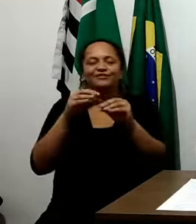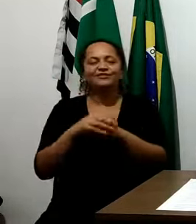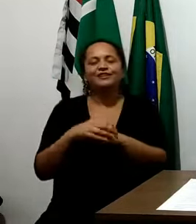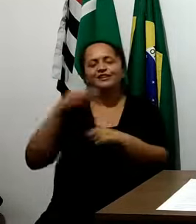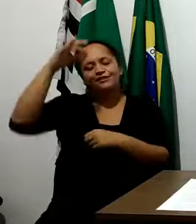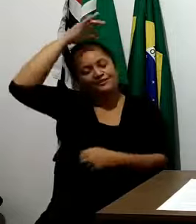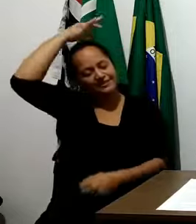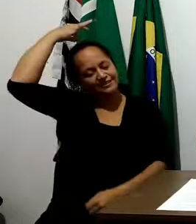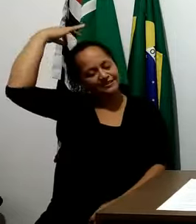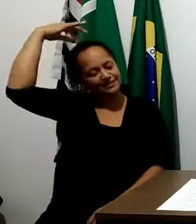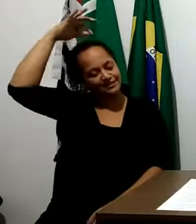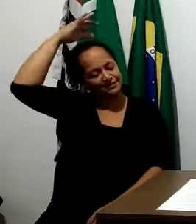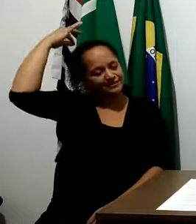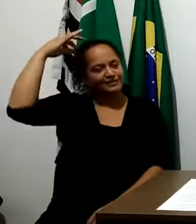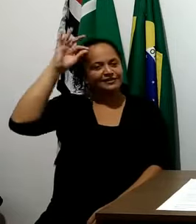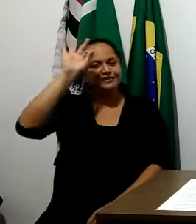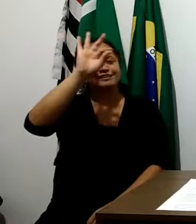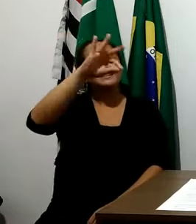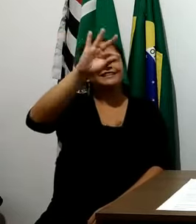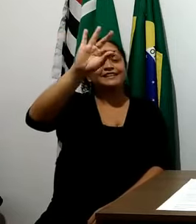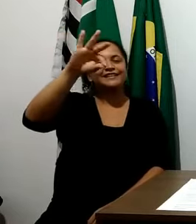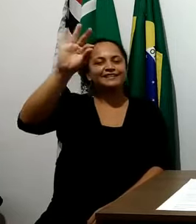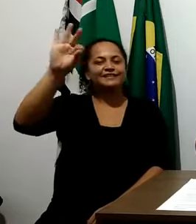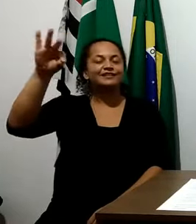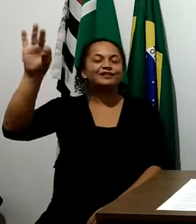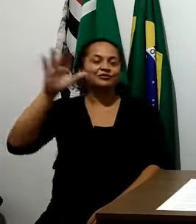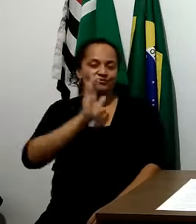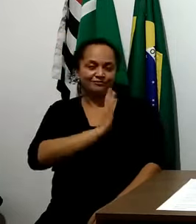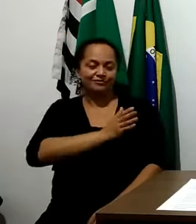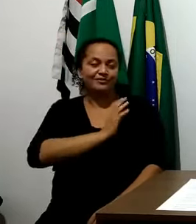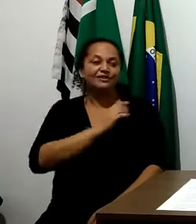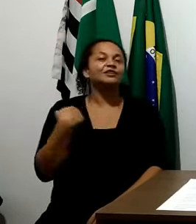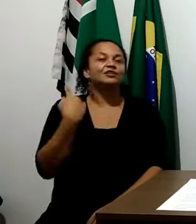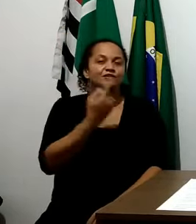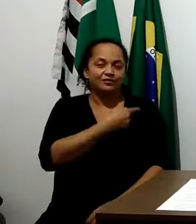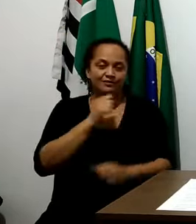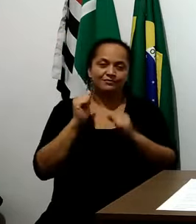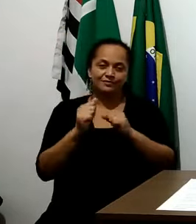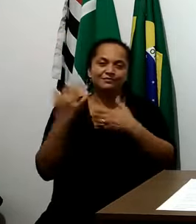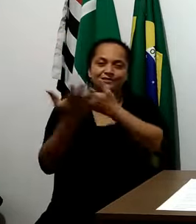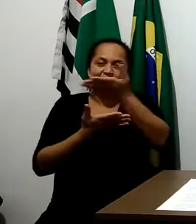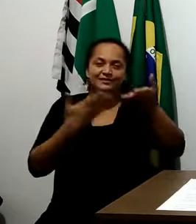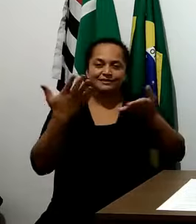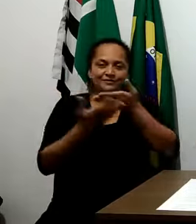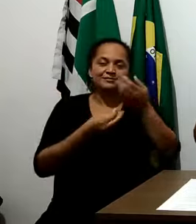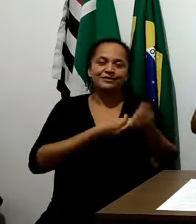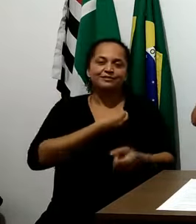Espírito Santo toque no coração de todos nós, que possamos fazer uma mudança nas nossas vidas.